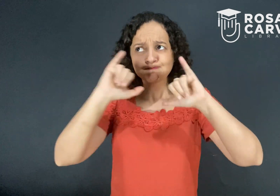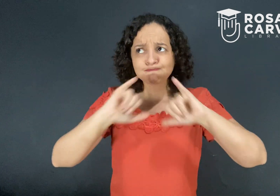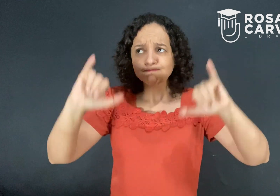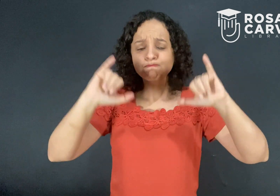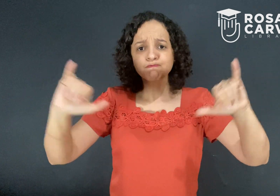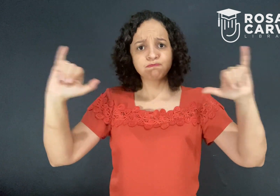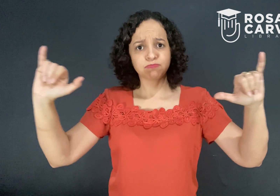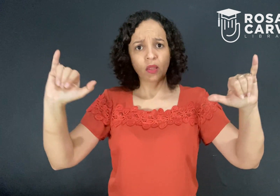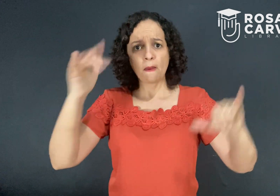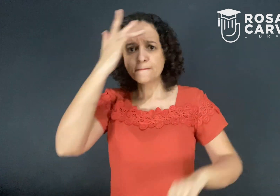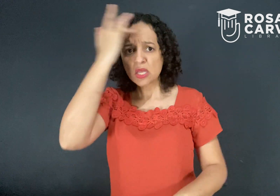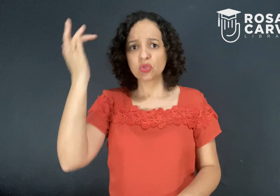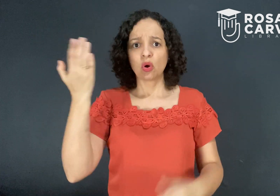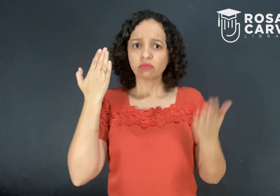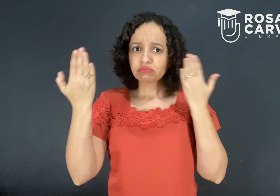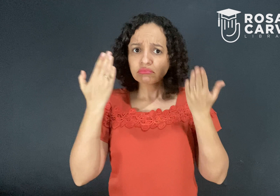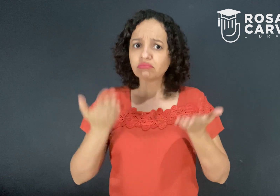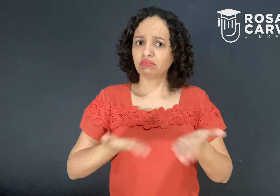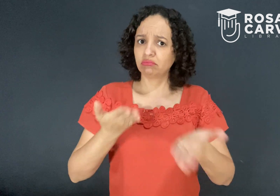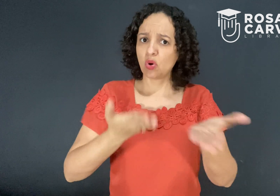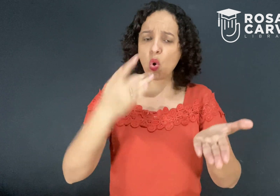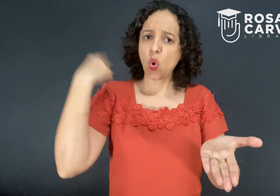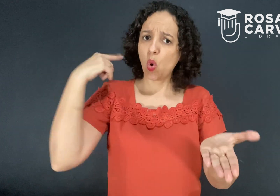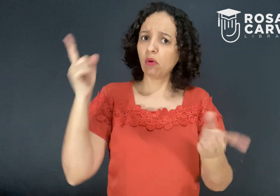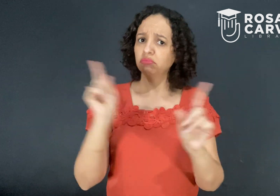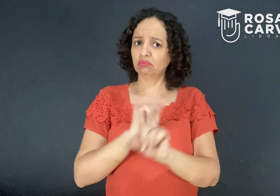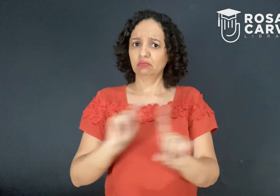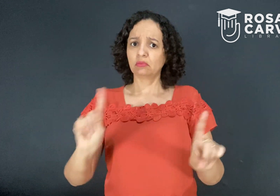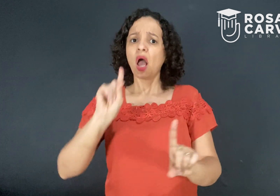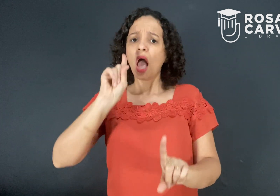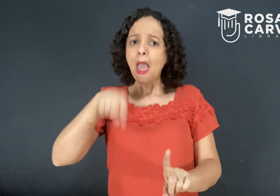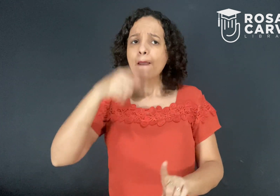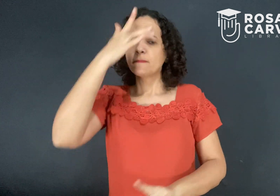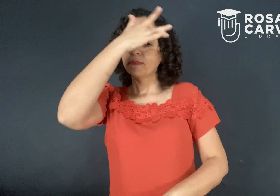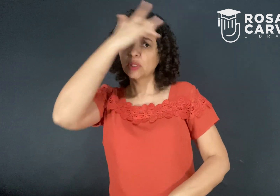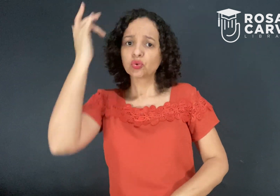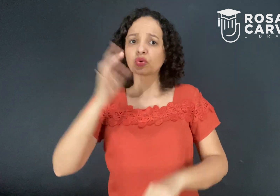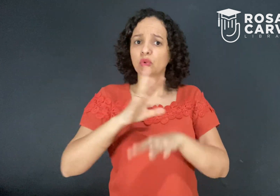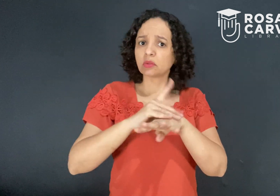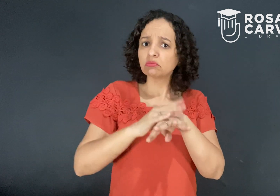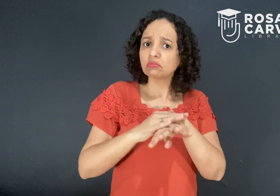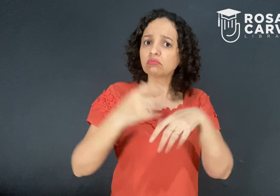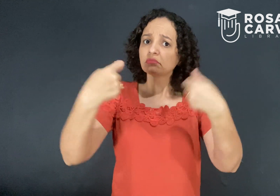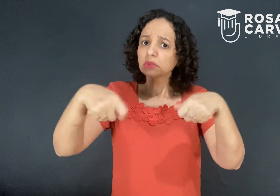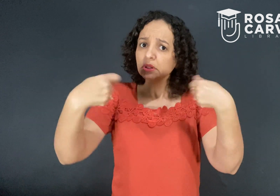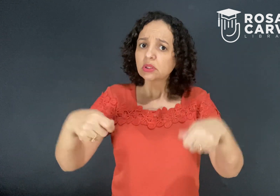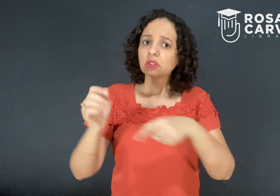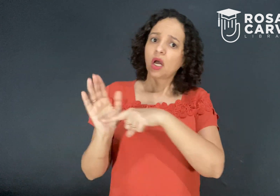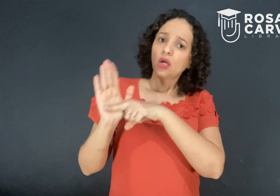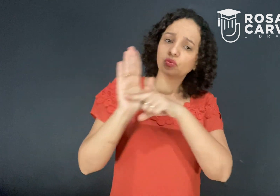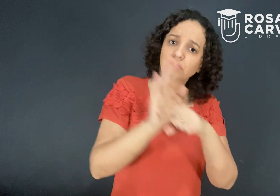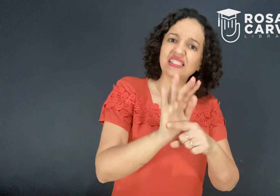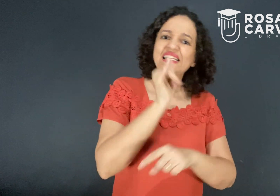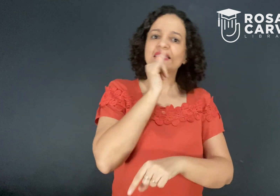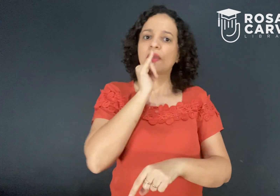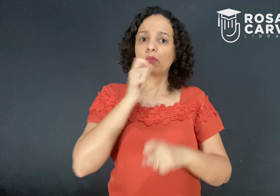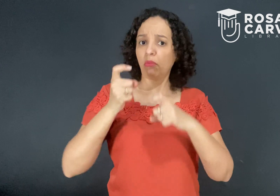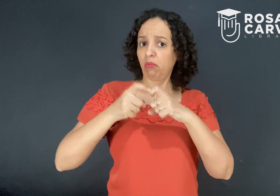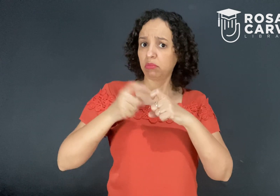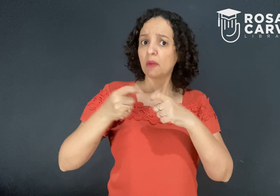quem faz psicoterapia não é louco. É uma pessoa que está precisando de ajuda. Assim como nós vamos ao